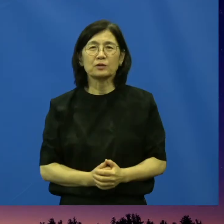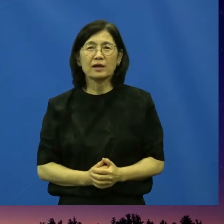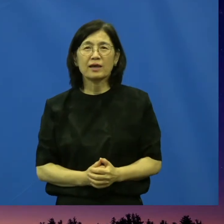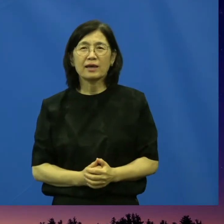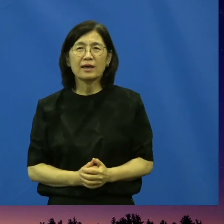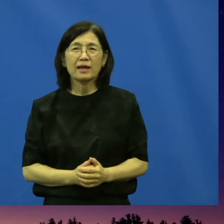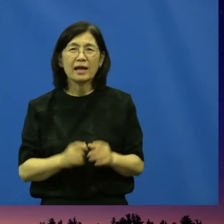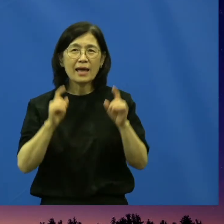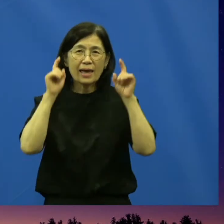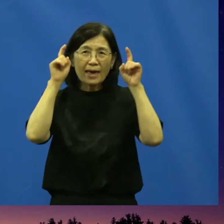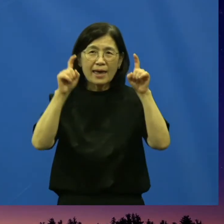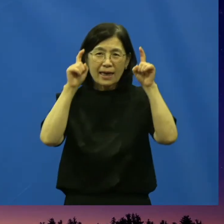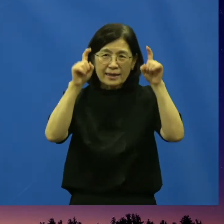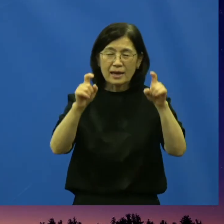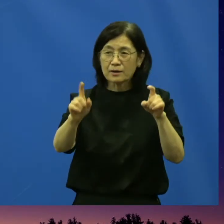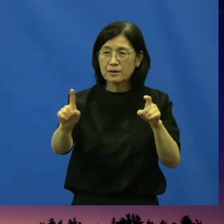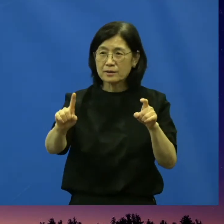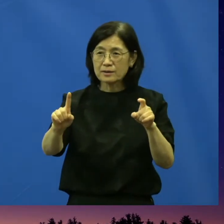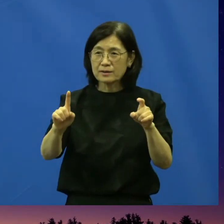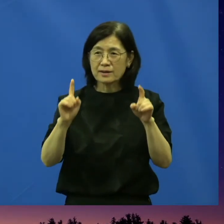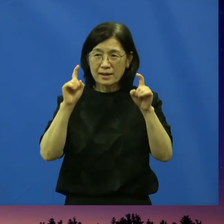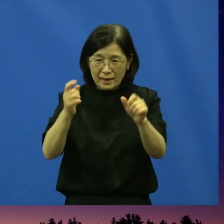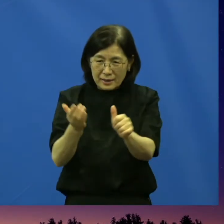양은 목자가